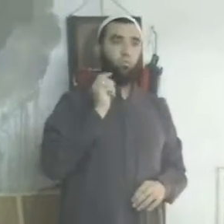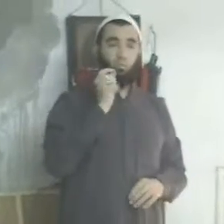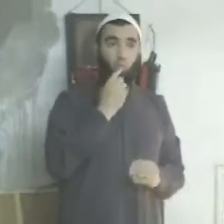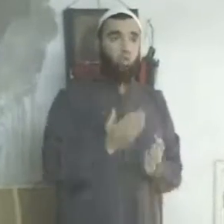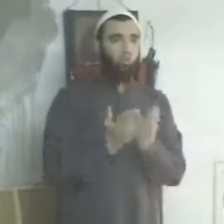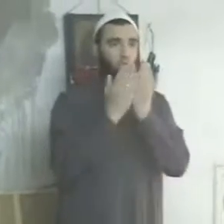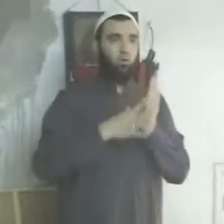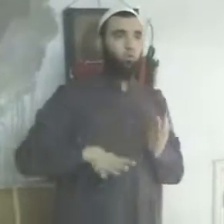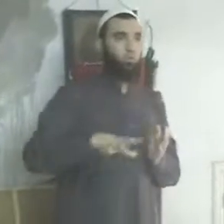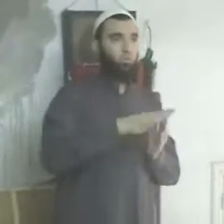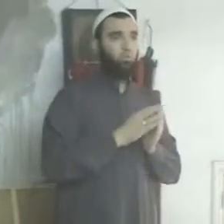السلام.